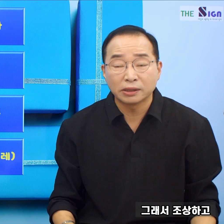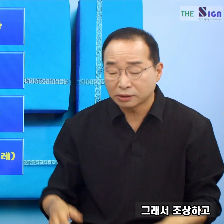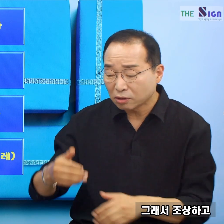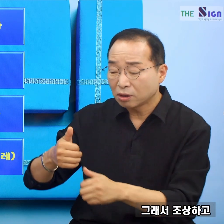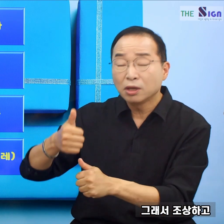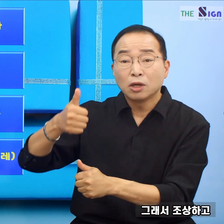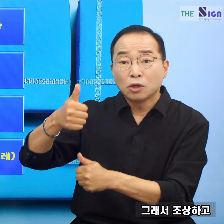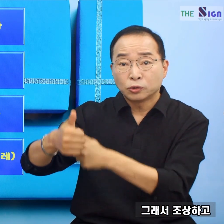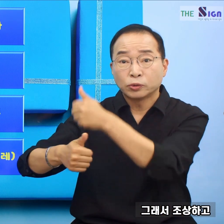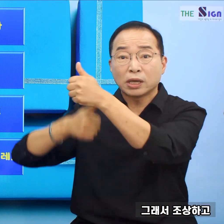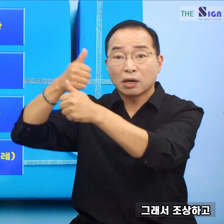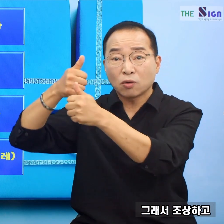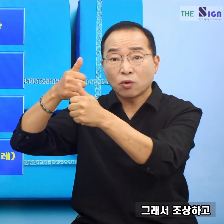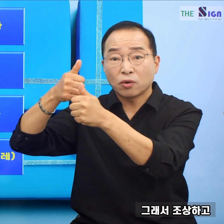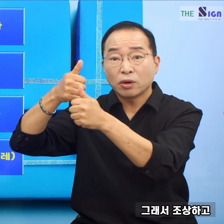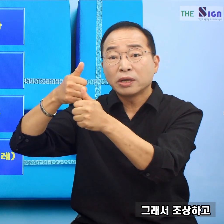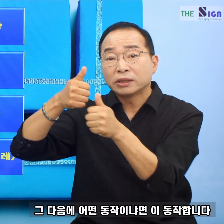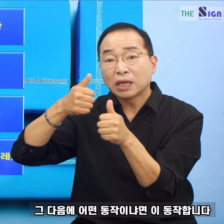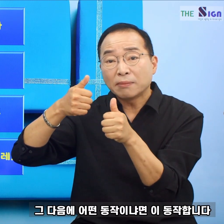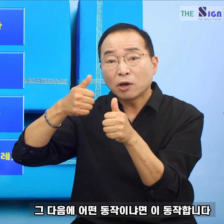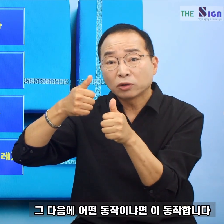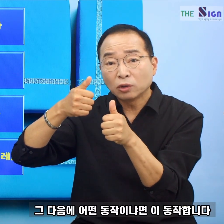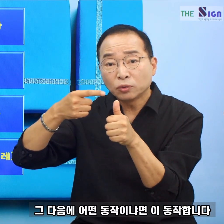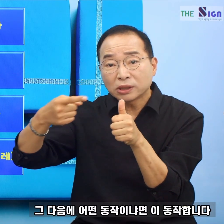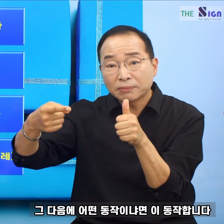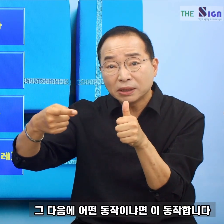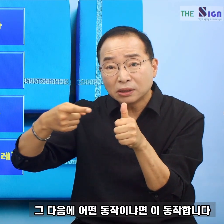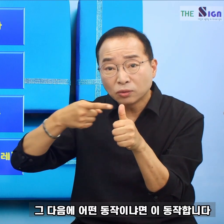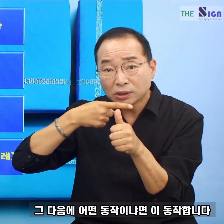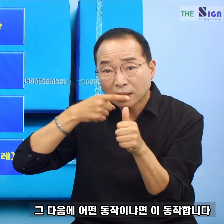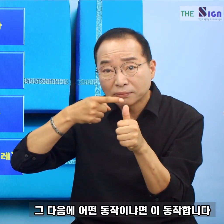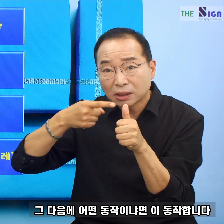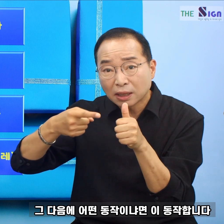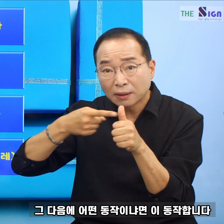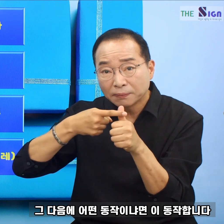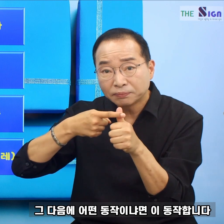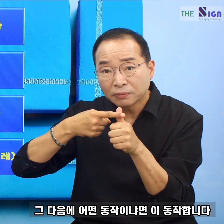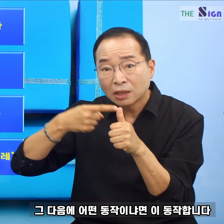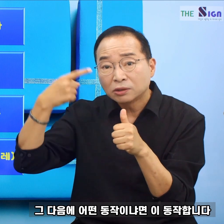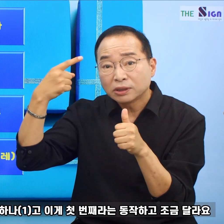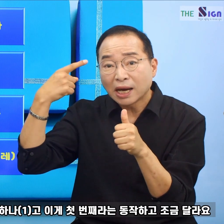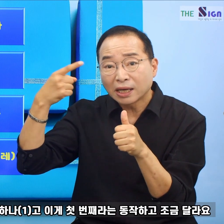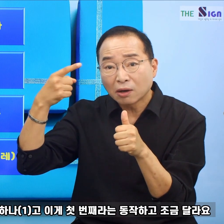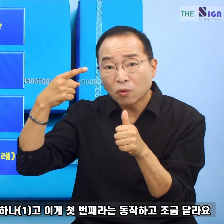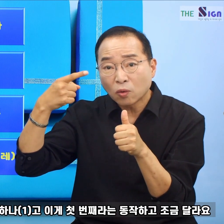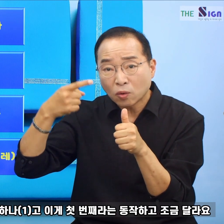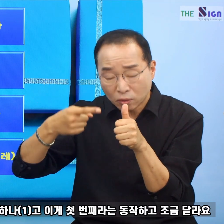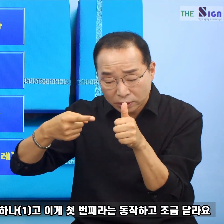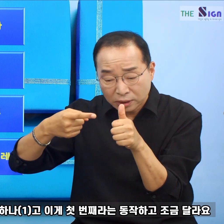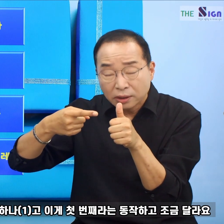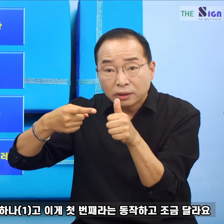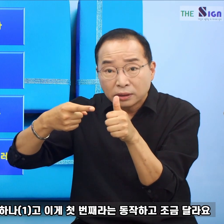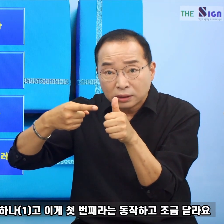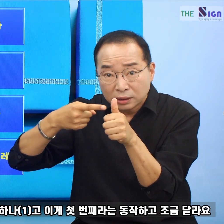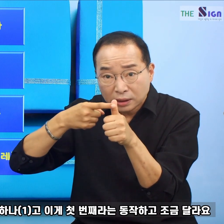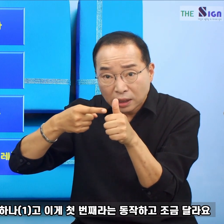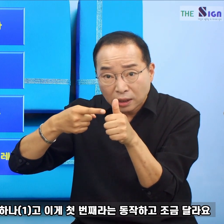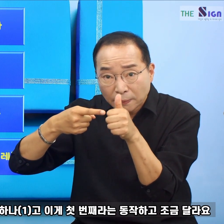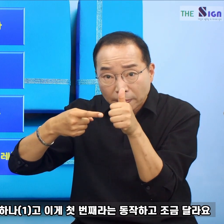그래서 조상하고 그 다음에 어떤 동작이면 이 동작 합니다. 이거 하나고, 이게